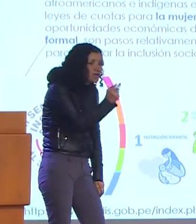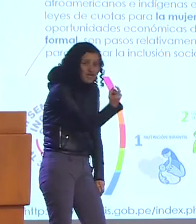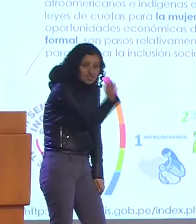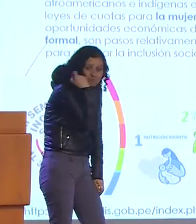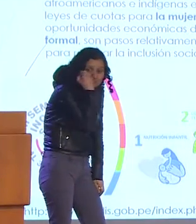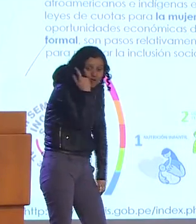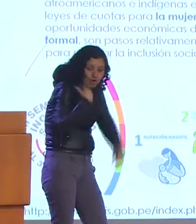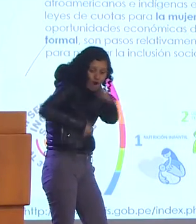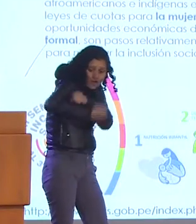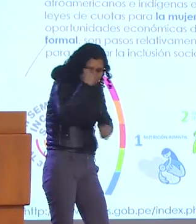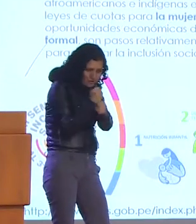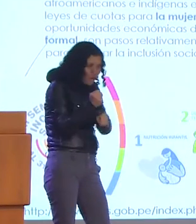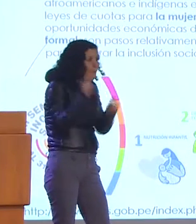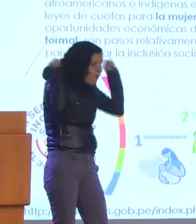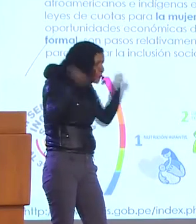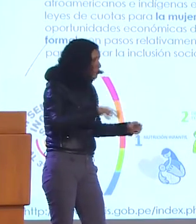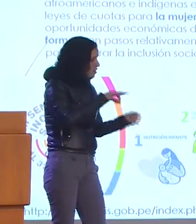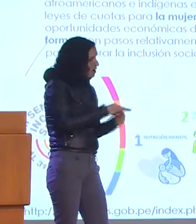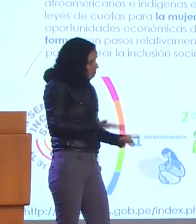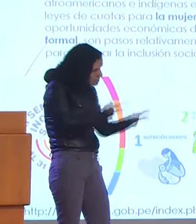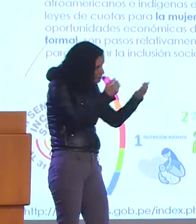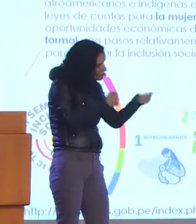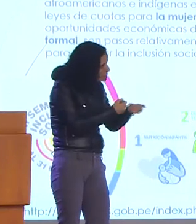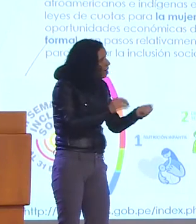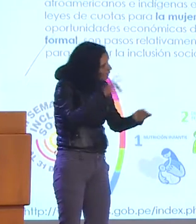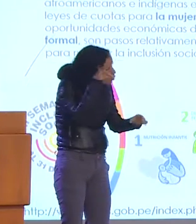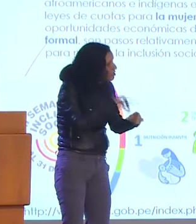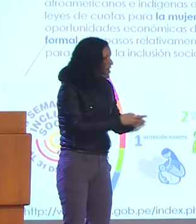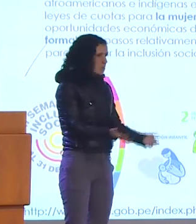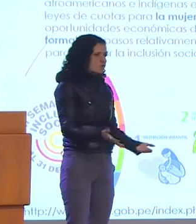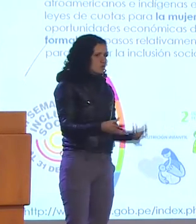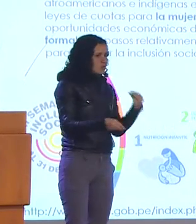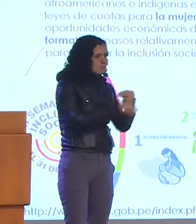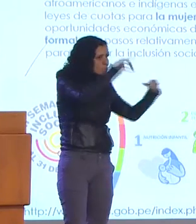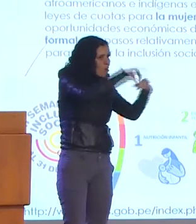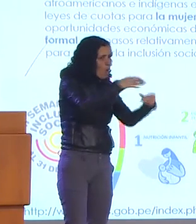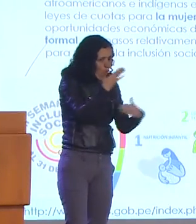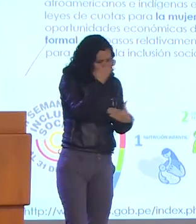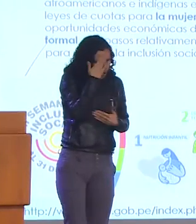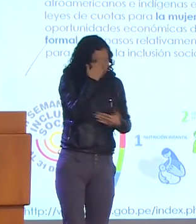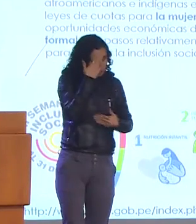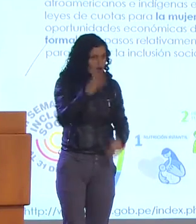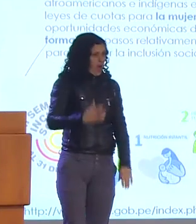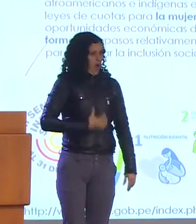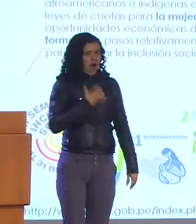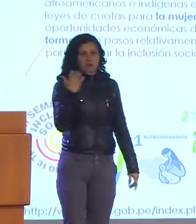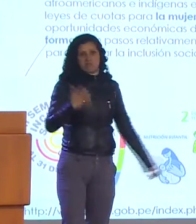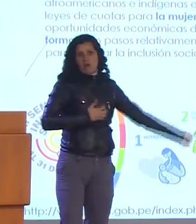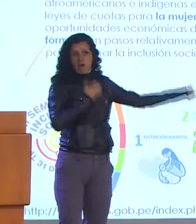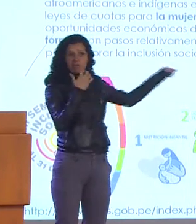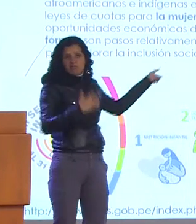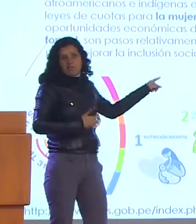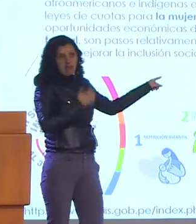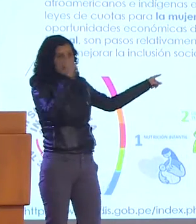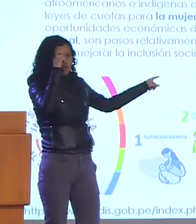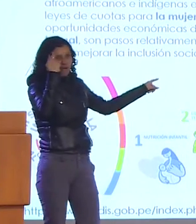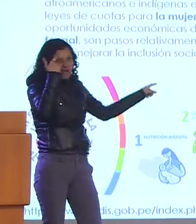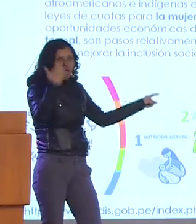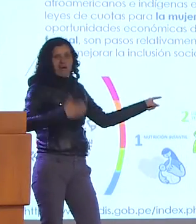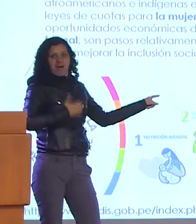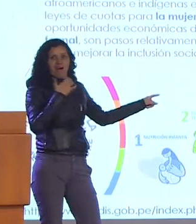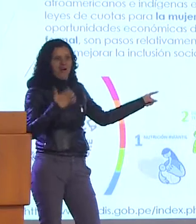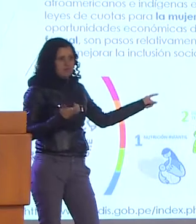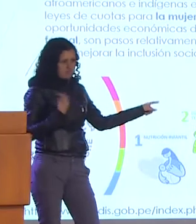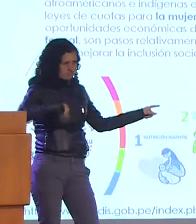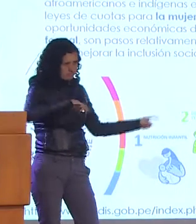mujeres hace unos años. Votemos. Y votemos con conciencia porque siempre nos quejamos de lo que sucede afuera, pero no estamos